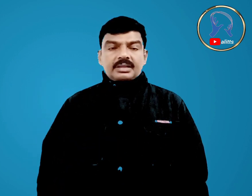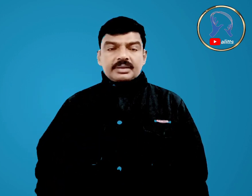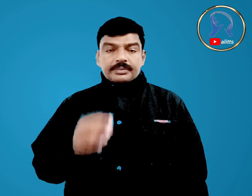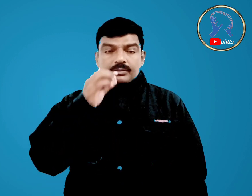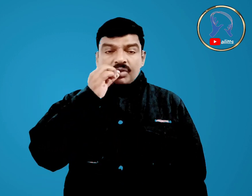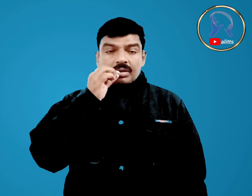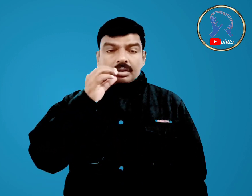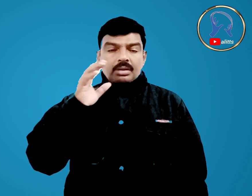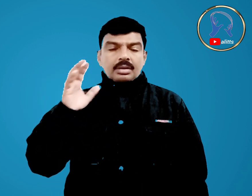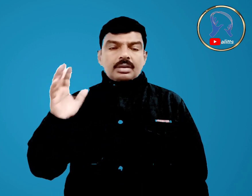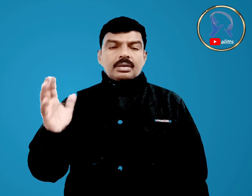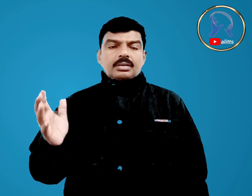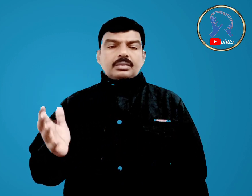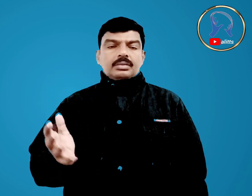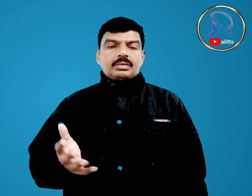नमकियात और